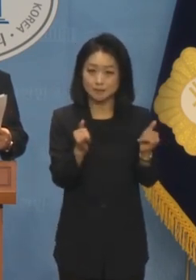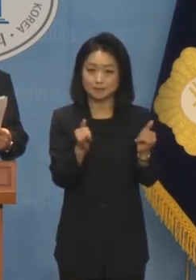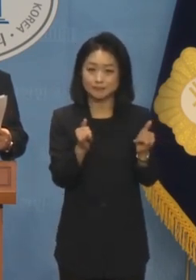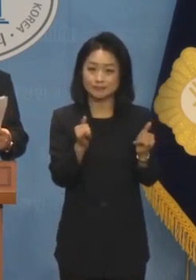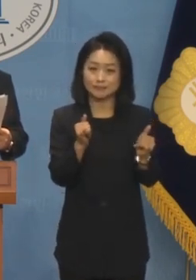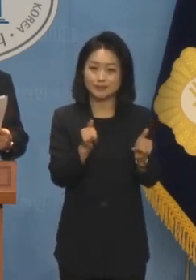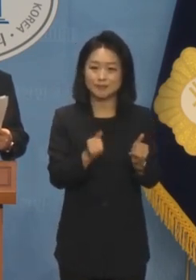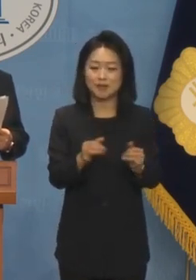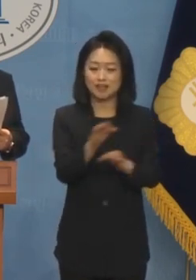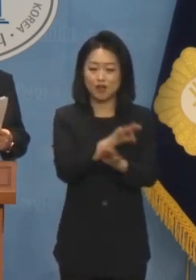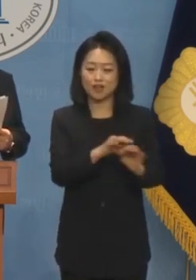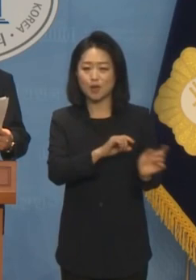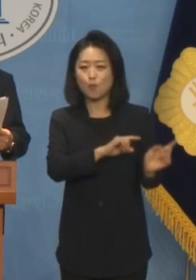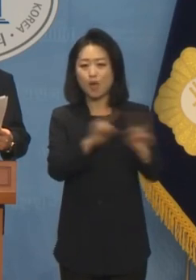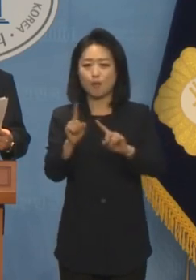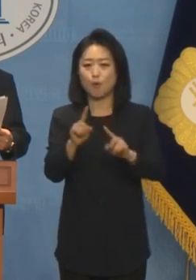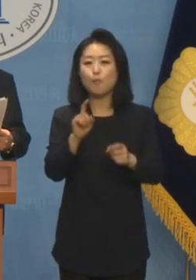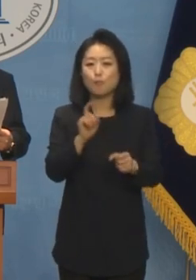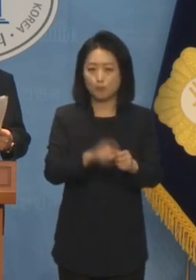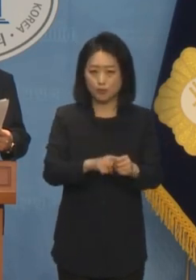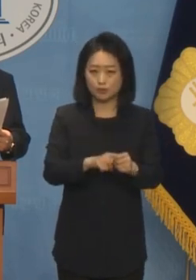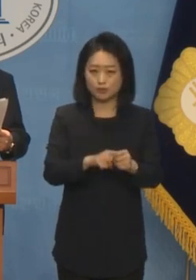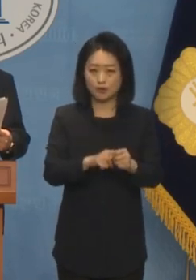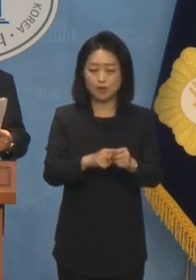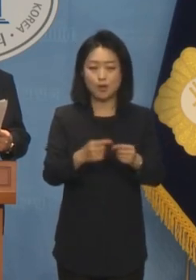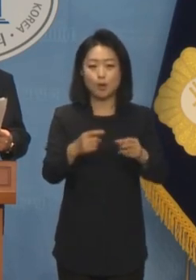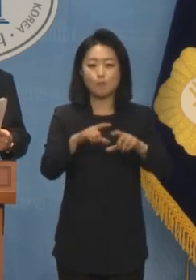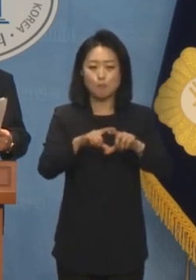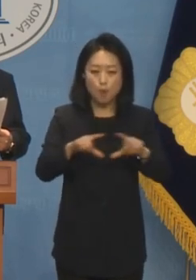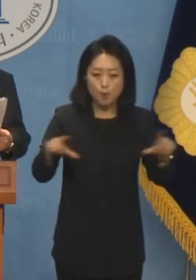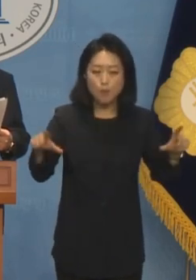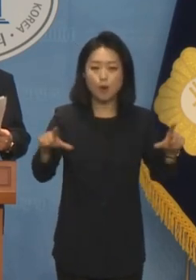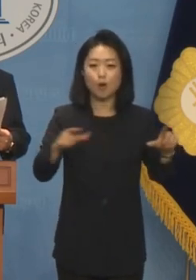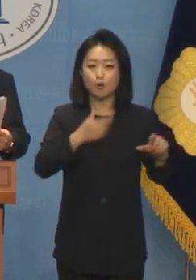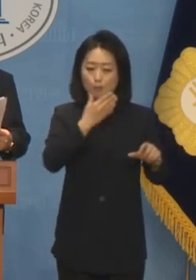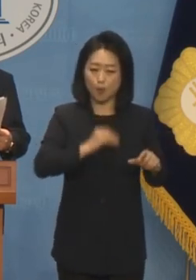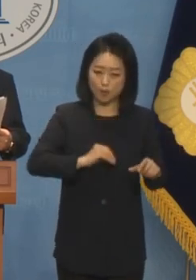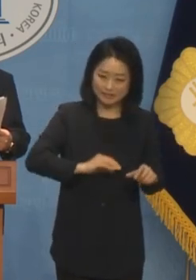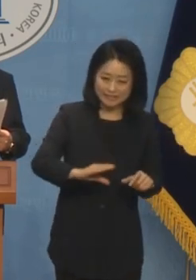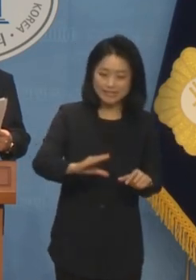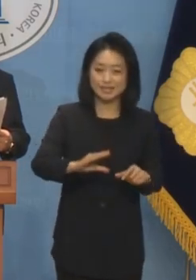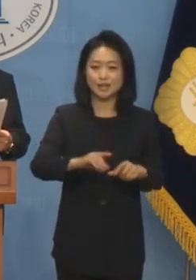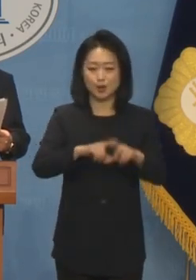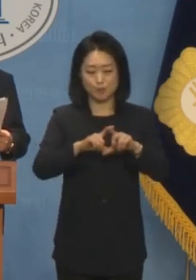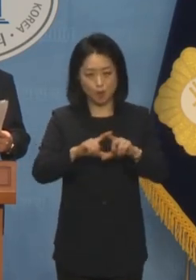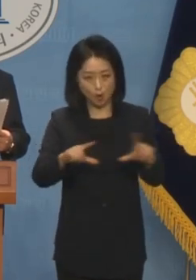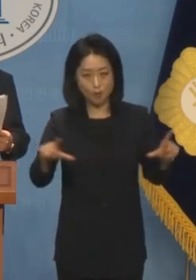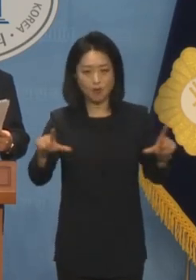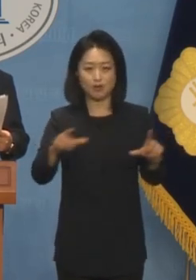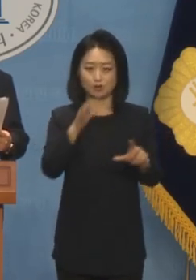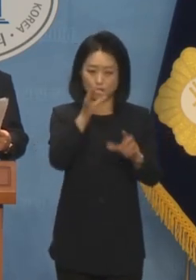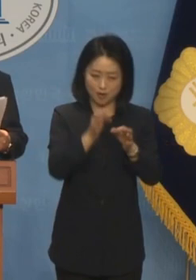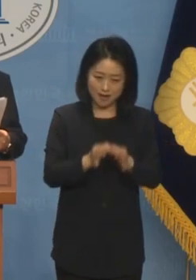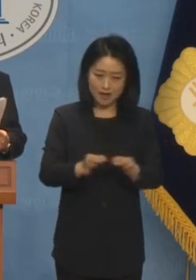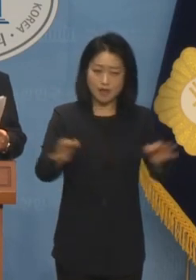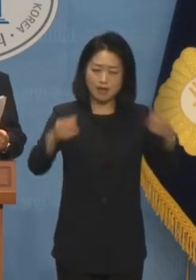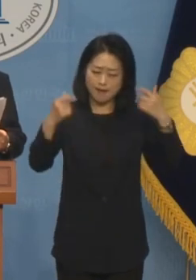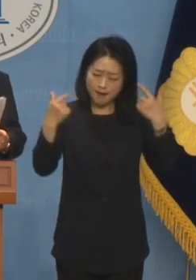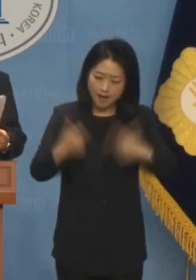자영업자 경기 회복을 핑계로 보편적 전국민 지원금 카드를 꺼내들고